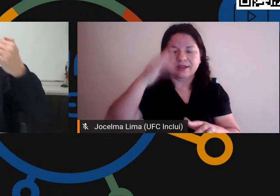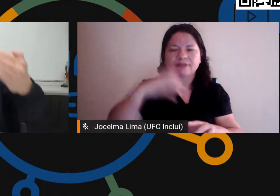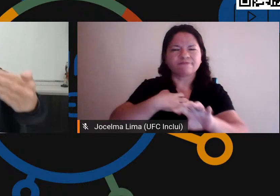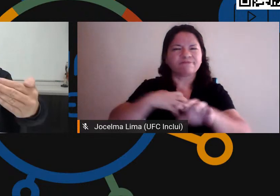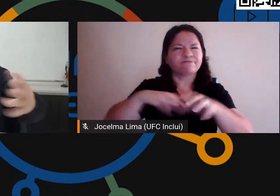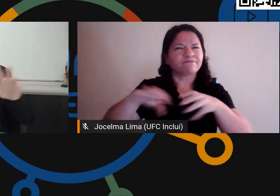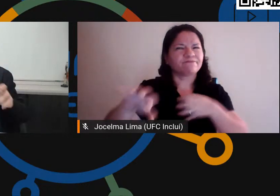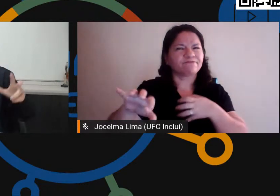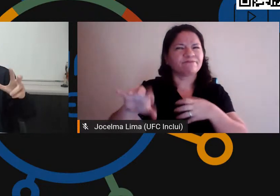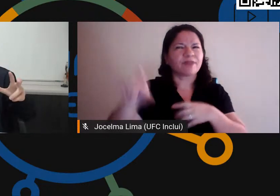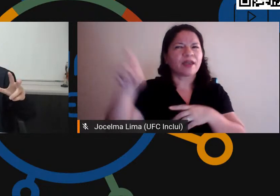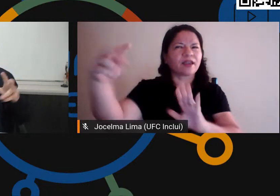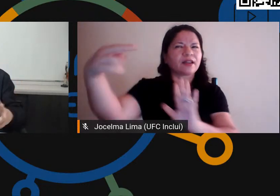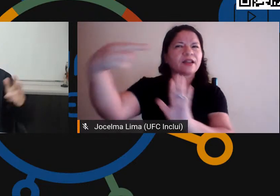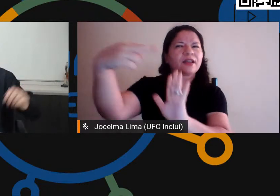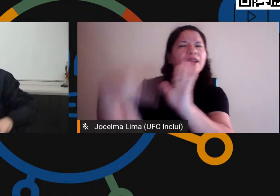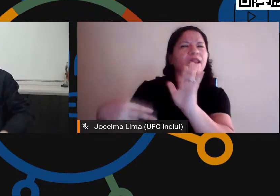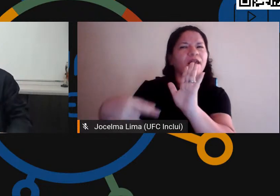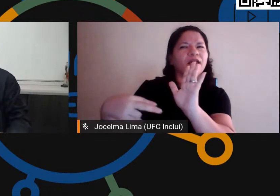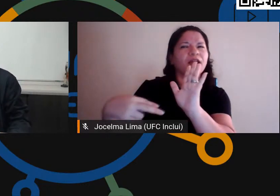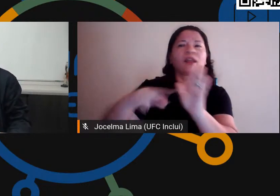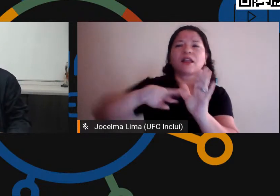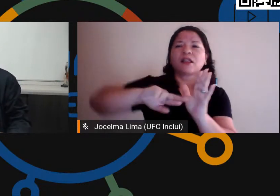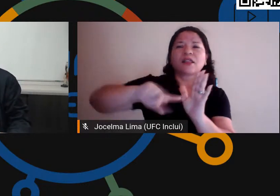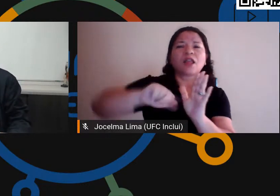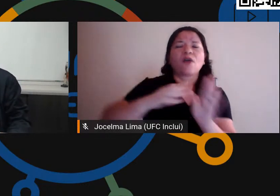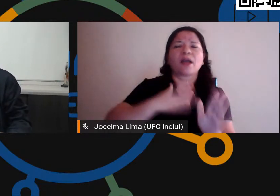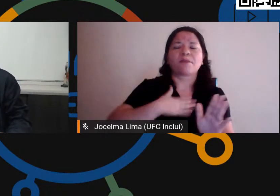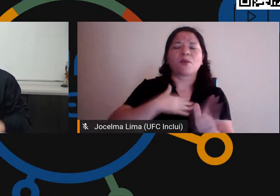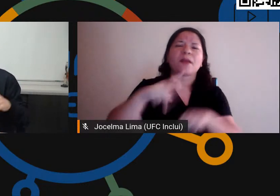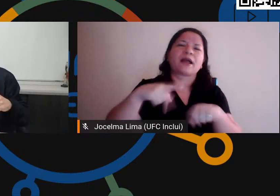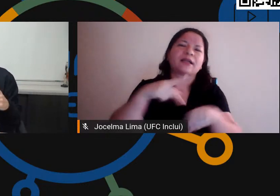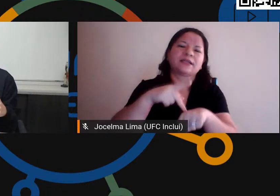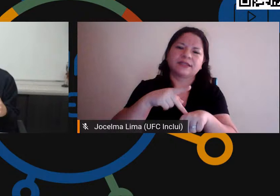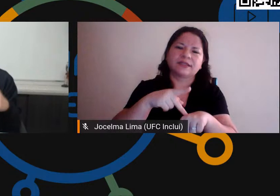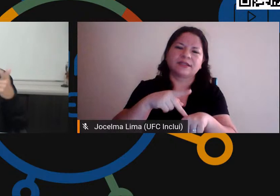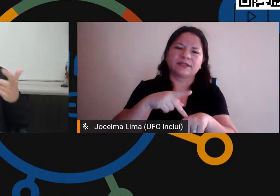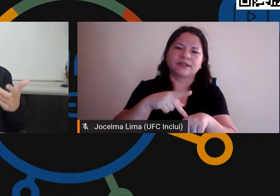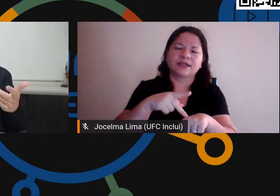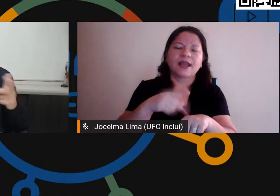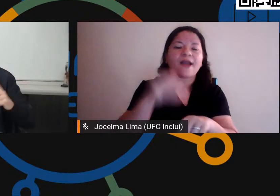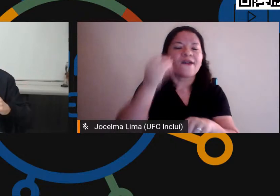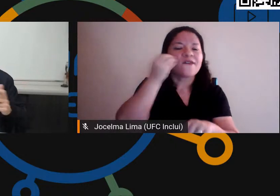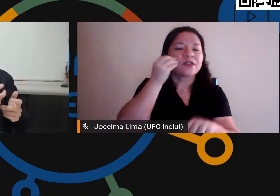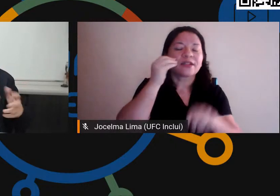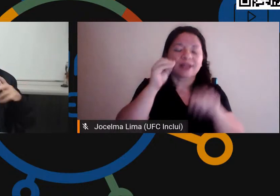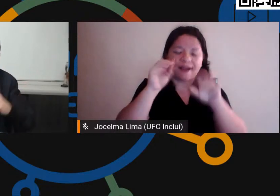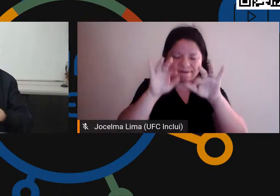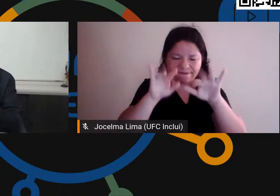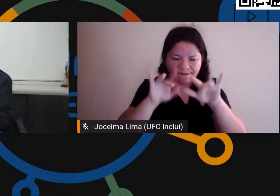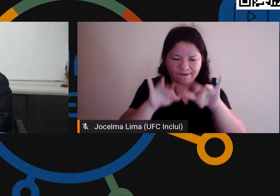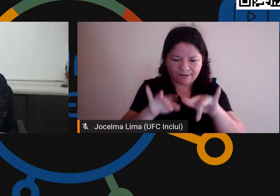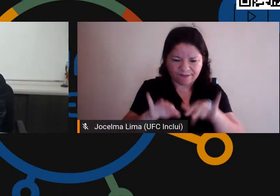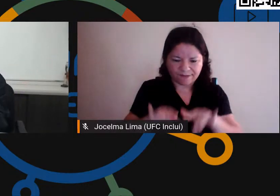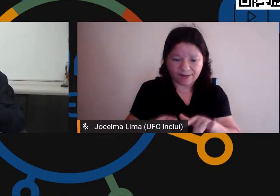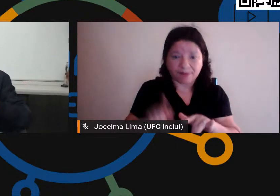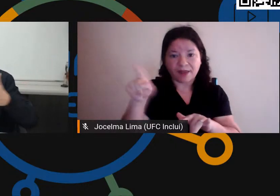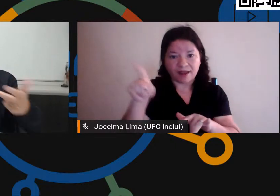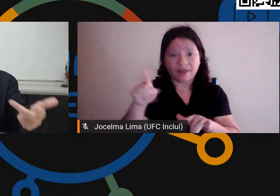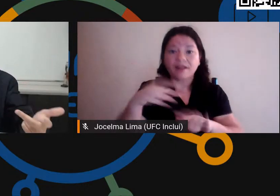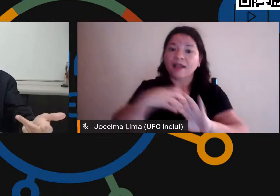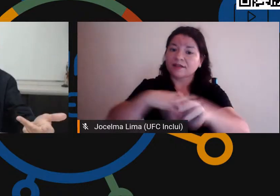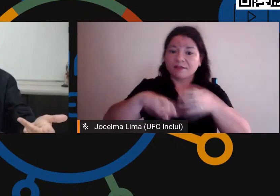de um leitor que não é do seu país, por exemplo. E tenta escrever um texto para ele, é a simpatia que a gente precisa ter na sala de